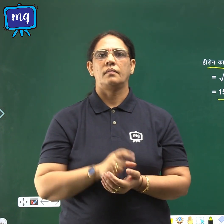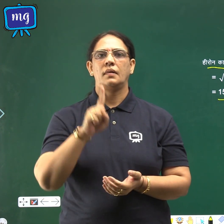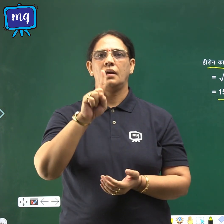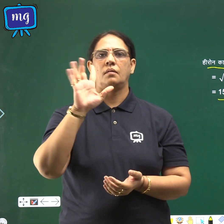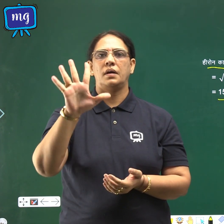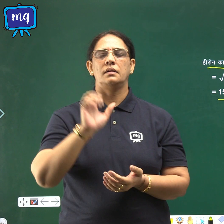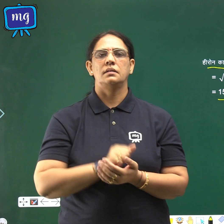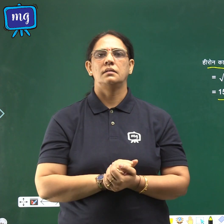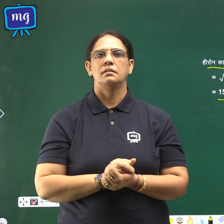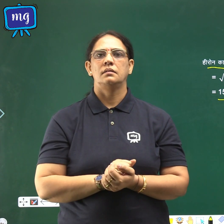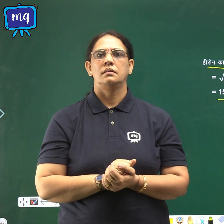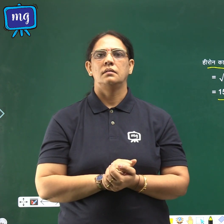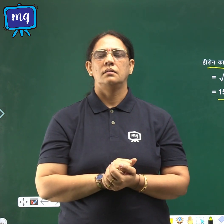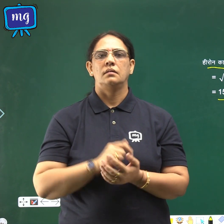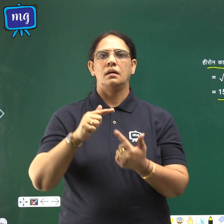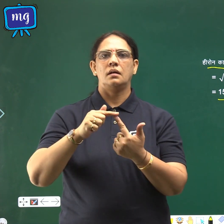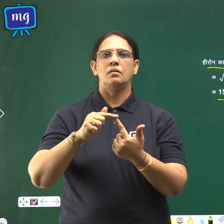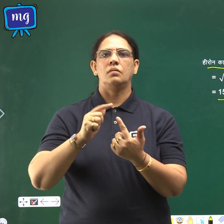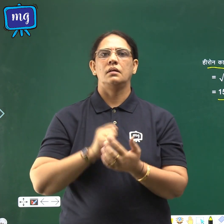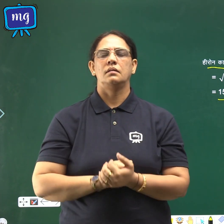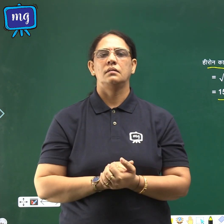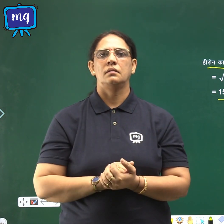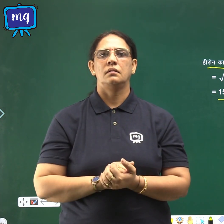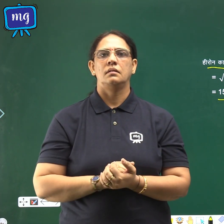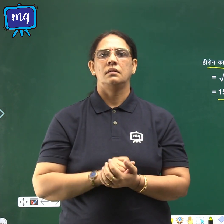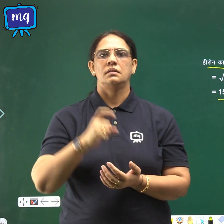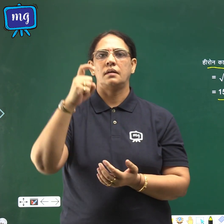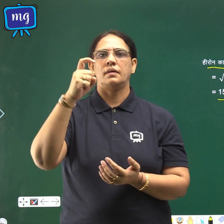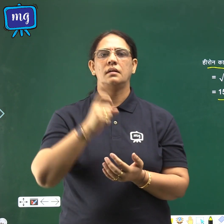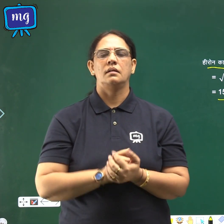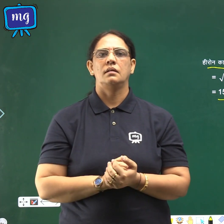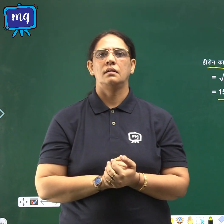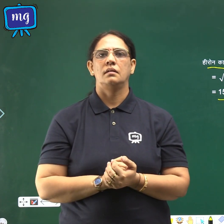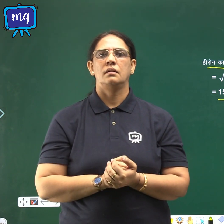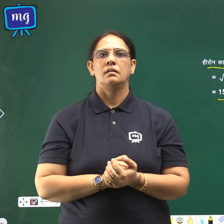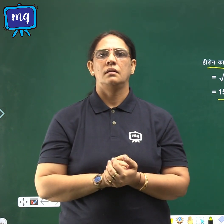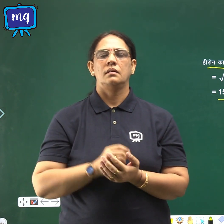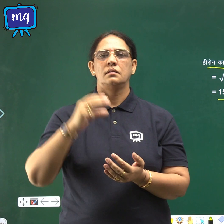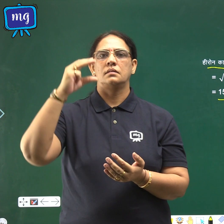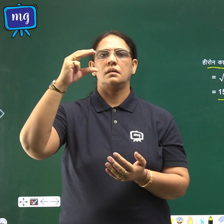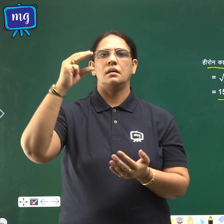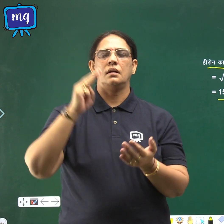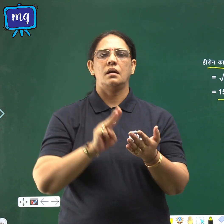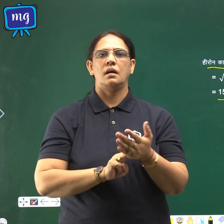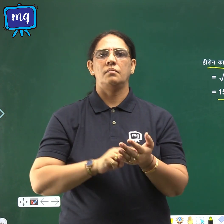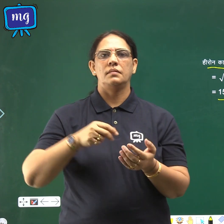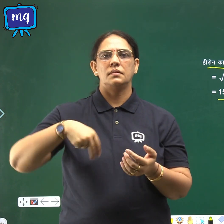15 अंडर रूट 7 सेमी स्क्वायर।